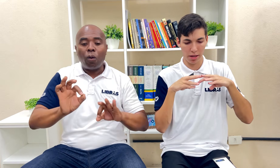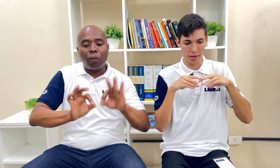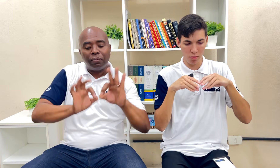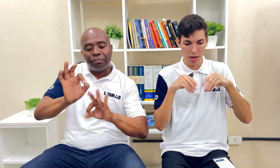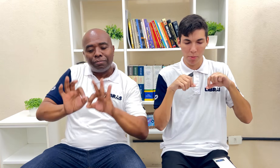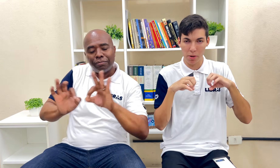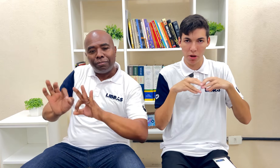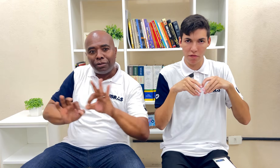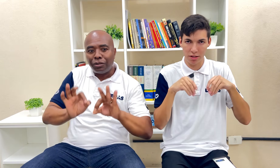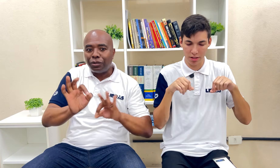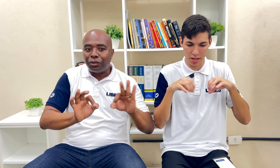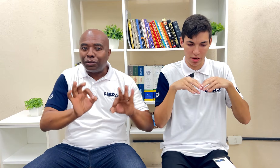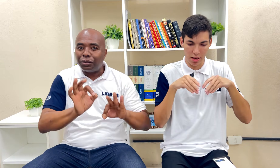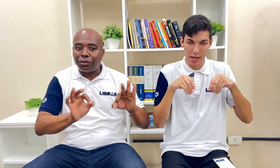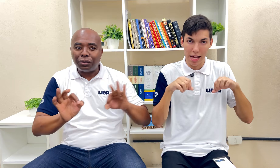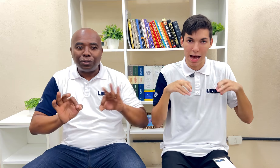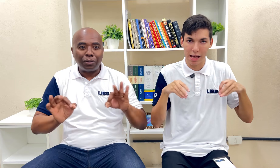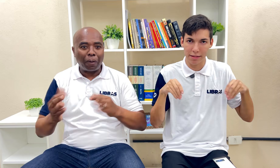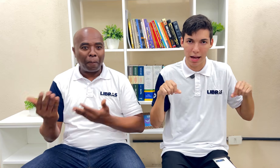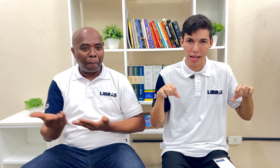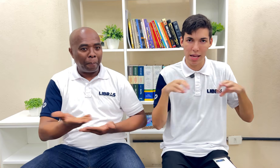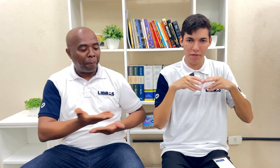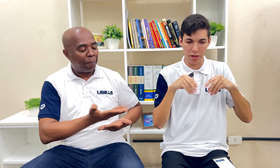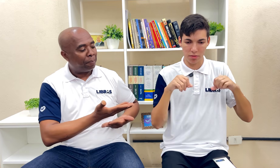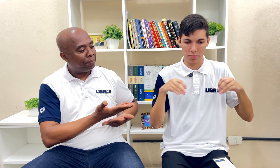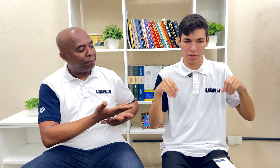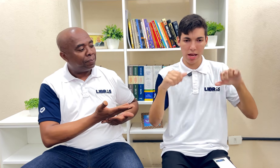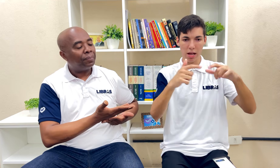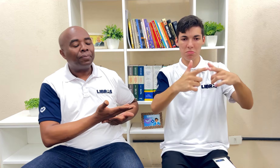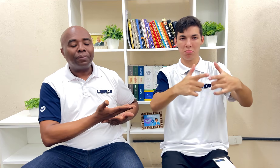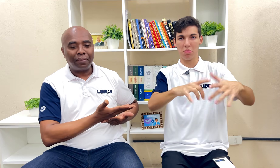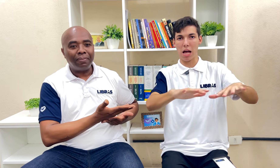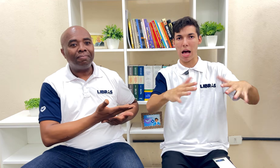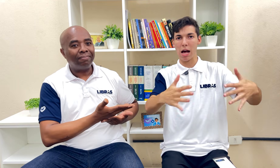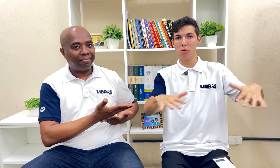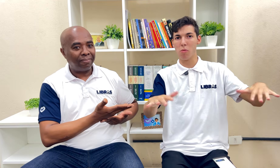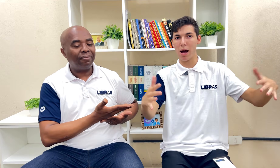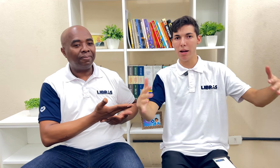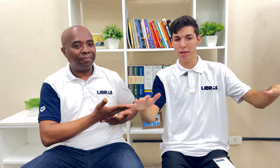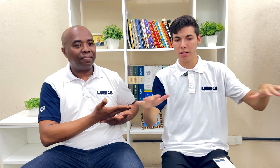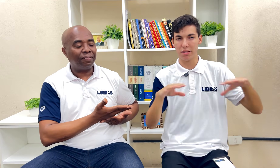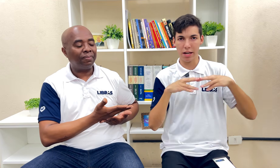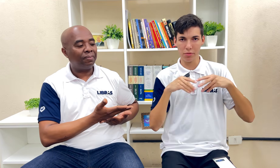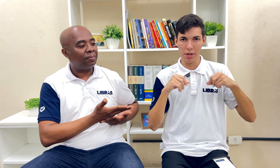Então, primeiro eu faço aqui a areia, faço terra, a água, o mar, certo?